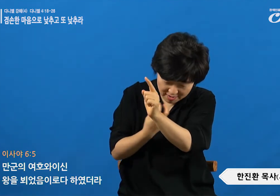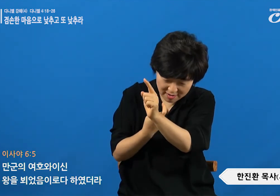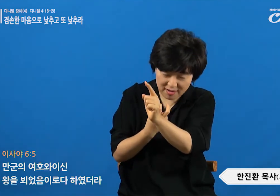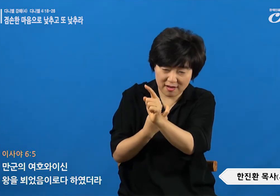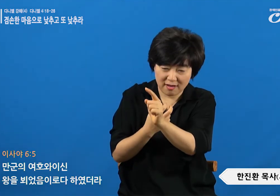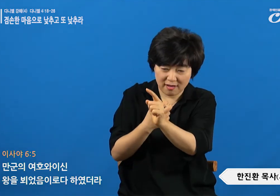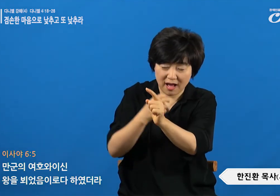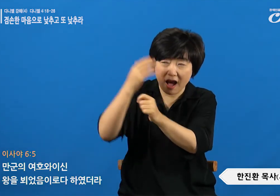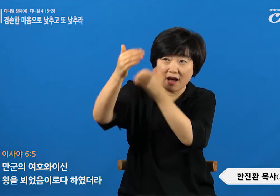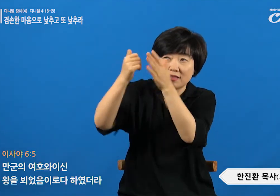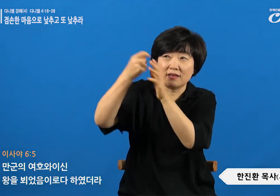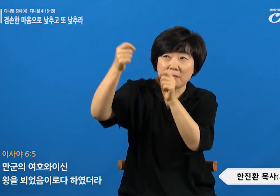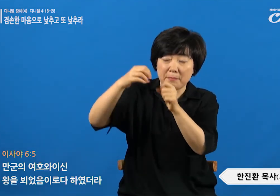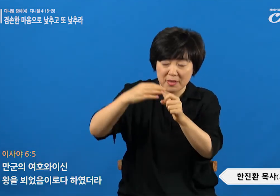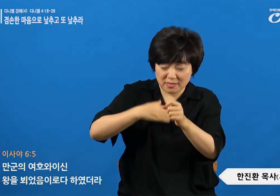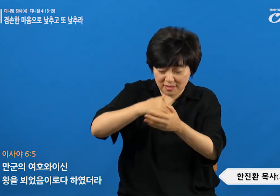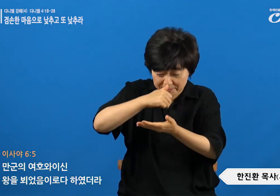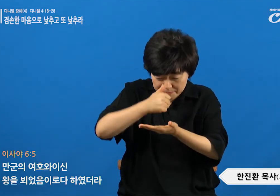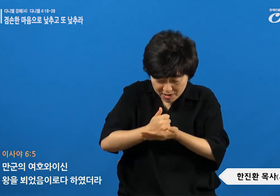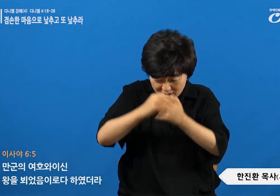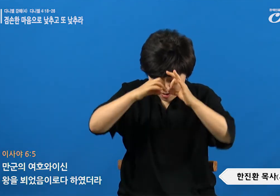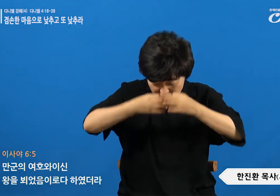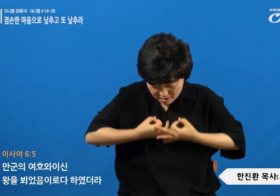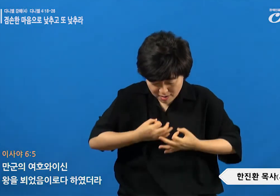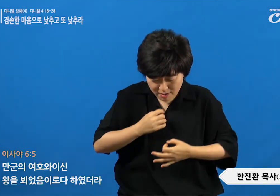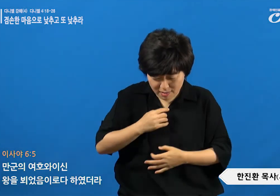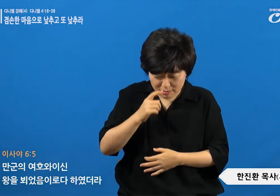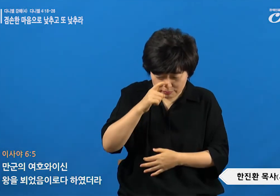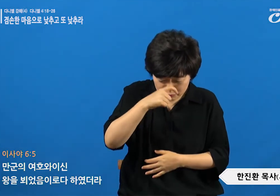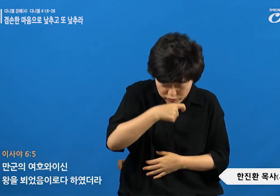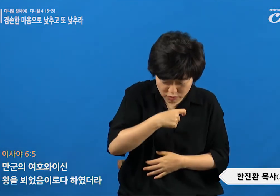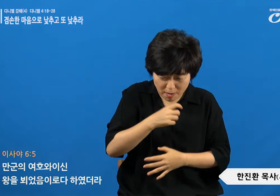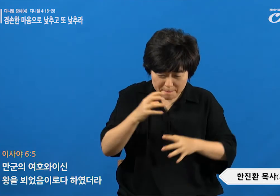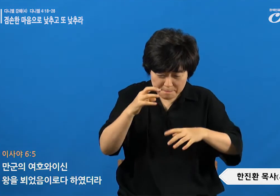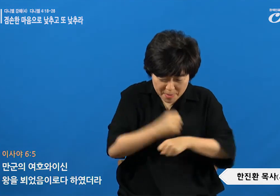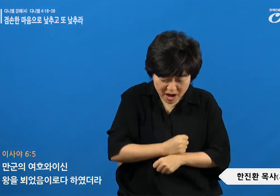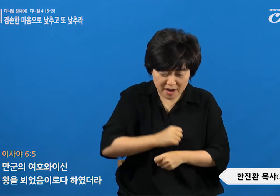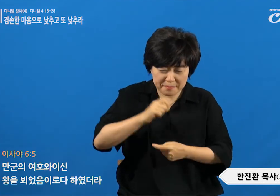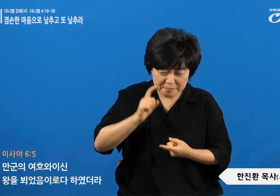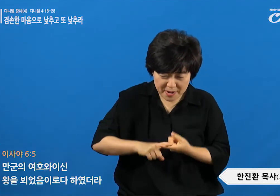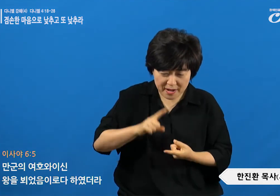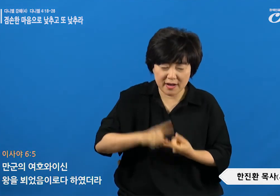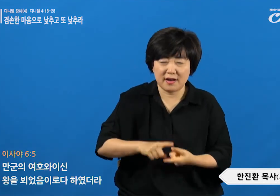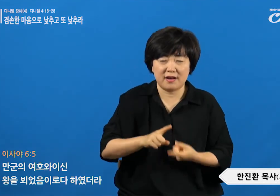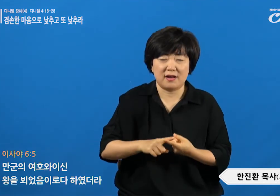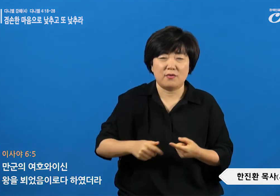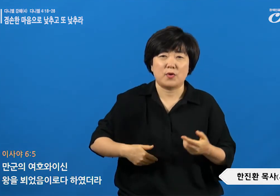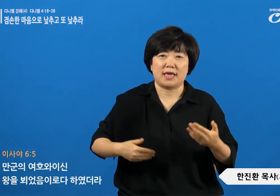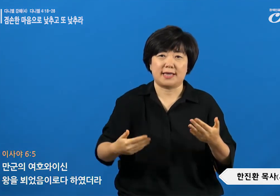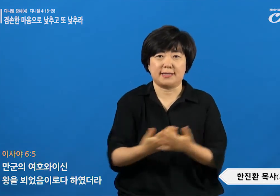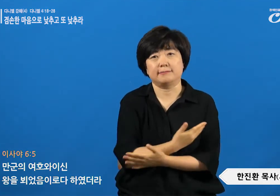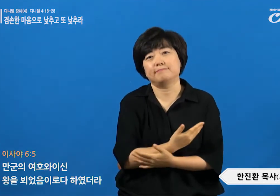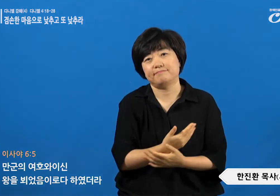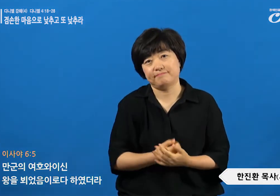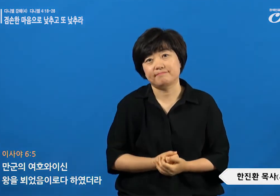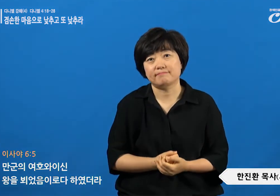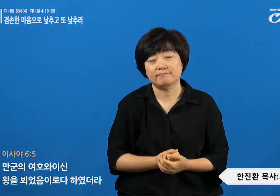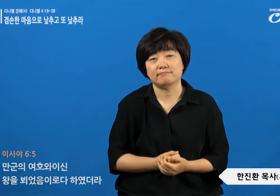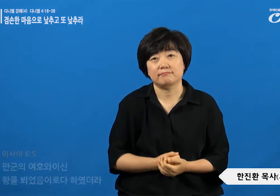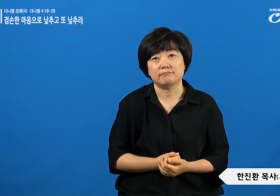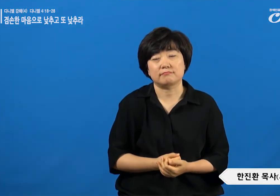앞에 자기의 실상을 깨닫고는 나는 이렇게 부정한 사람인데 나는 망할 수밖에 없는 사람이라고 회개하는 거죠.